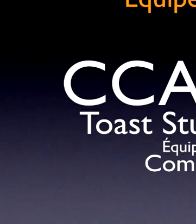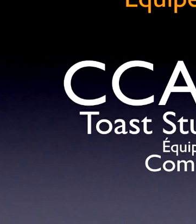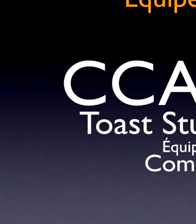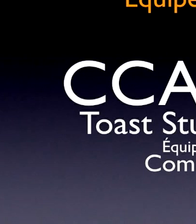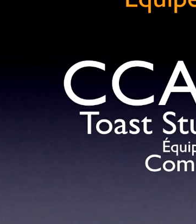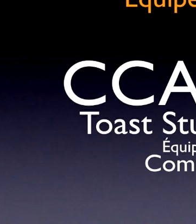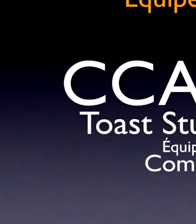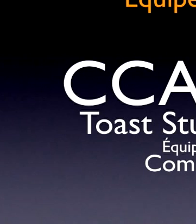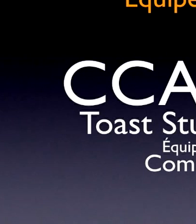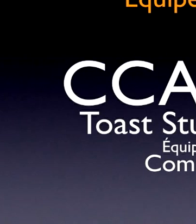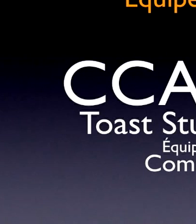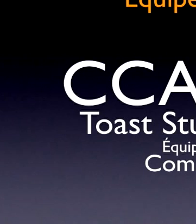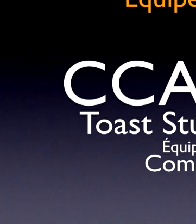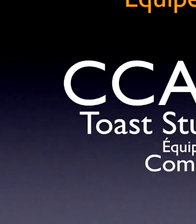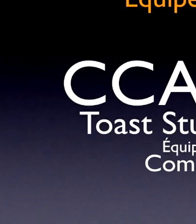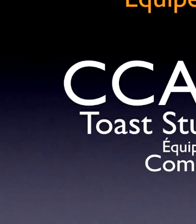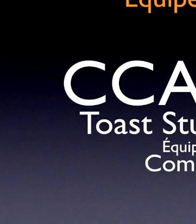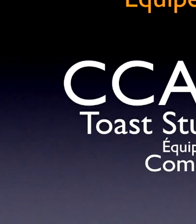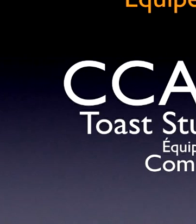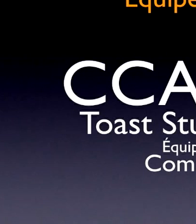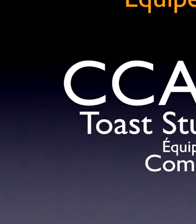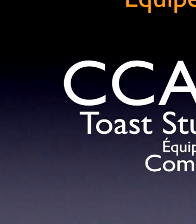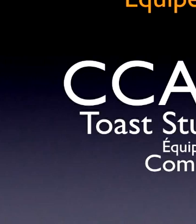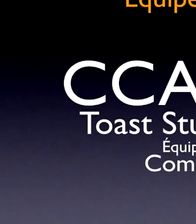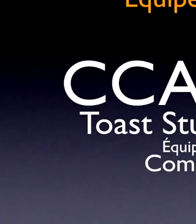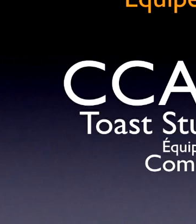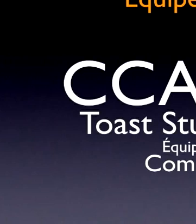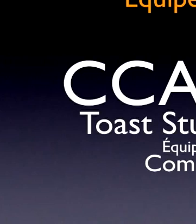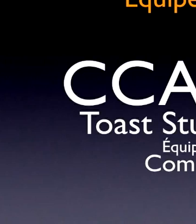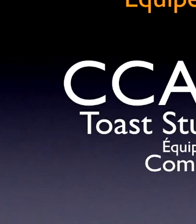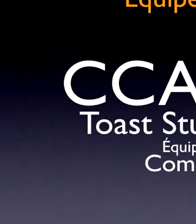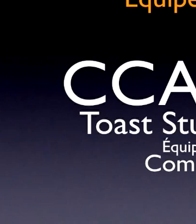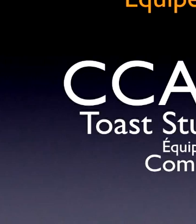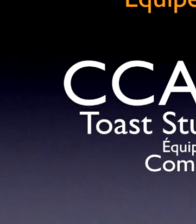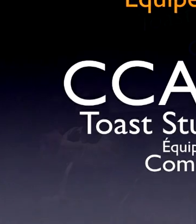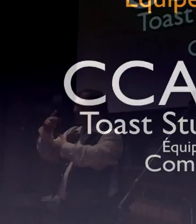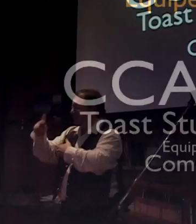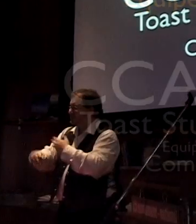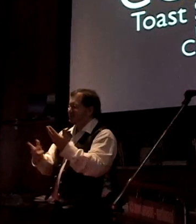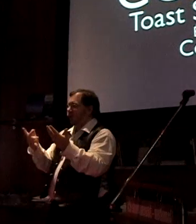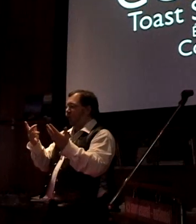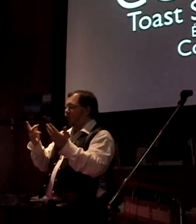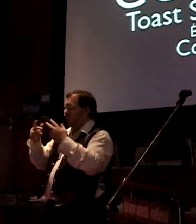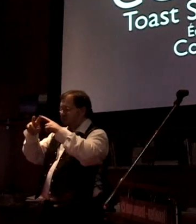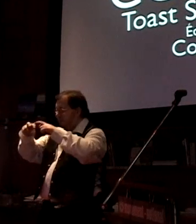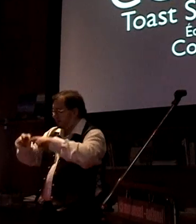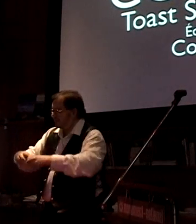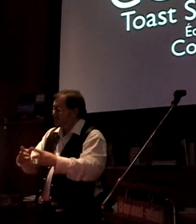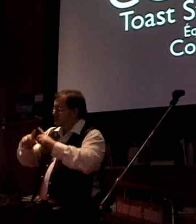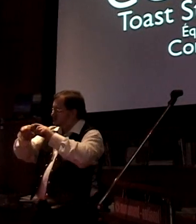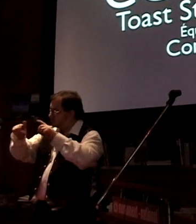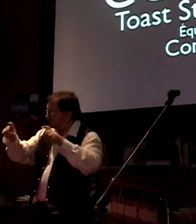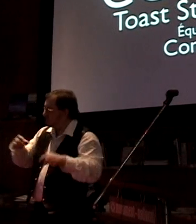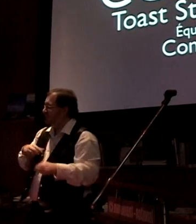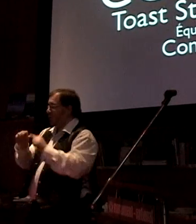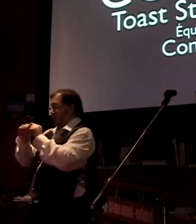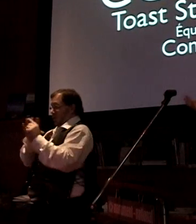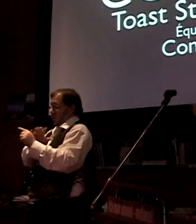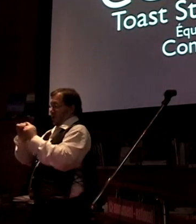en nous appelant, pour développer justement cette plateforme-là. On a intégré une série d'équipes d'experts, que ce soit en base de données, que ce soit des sourds